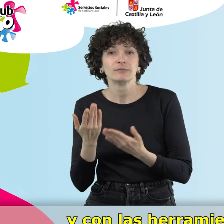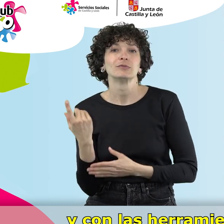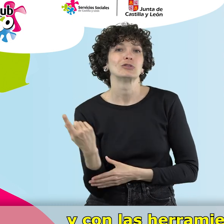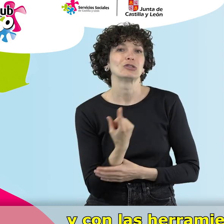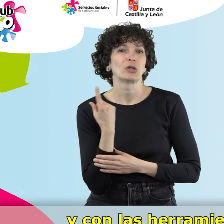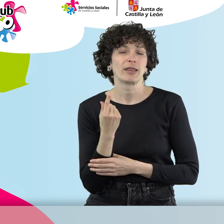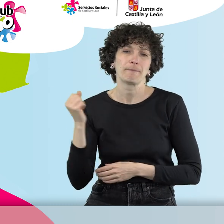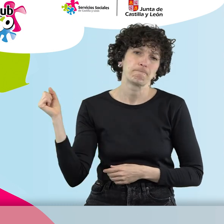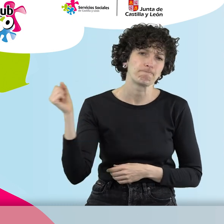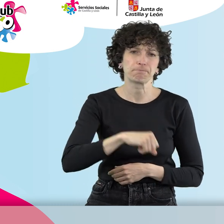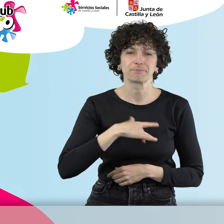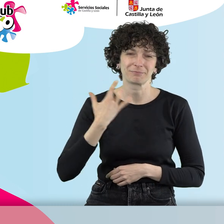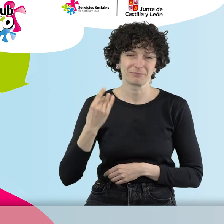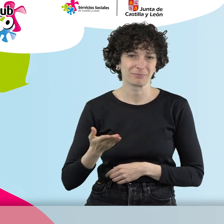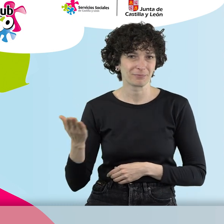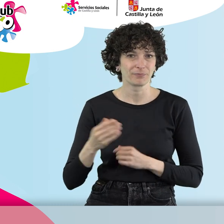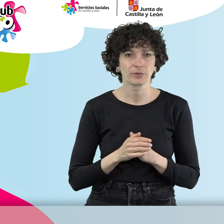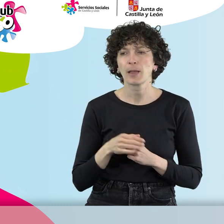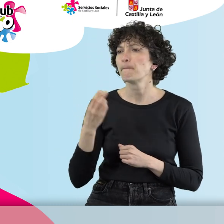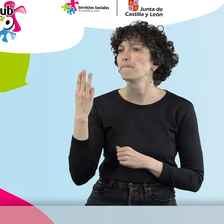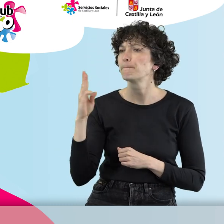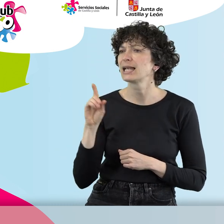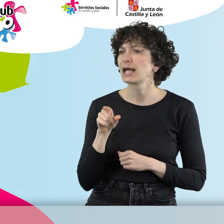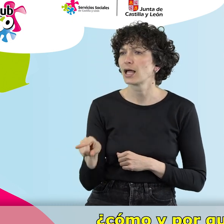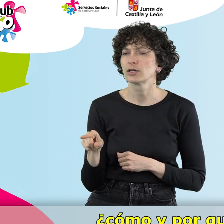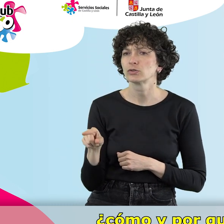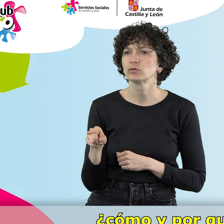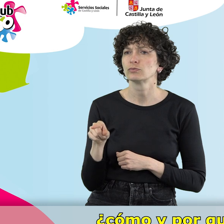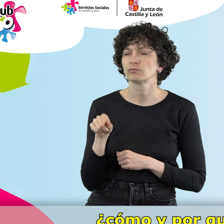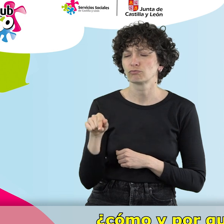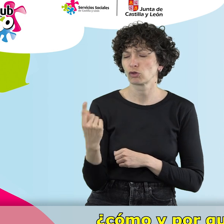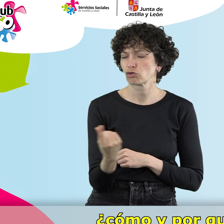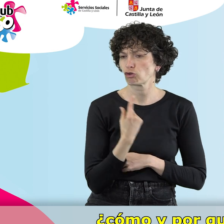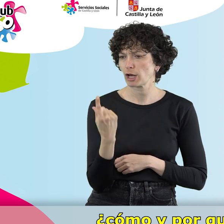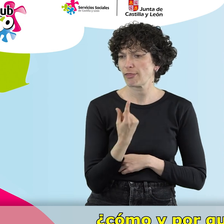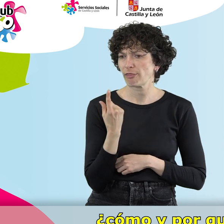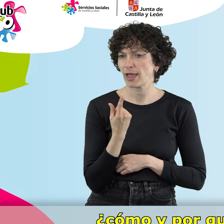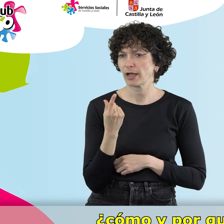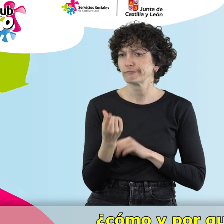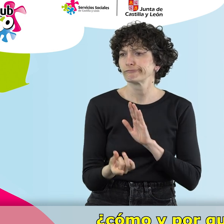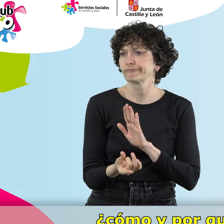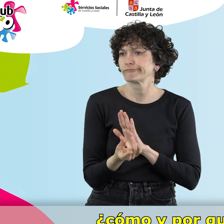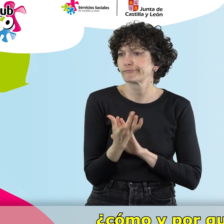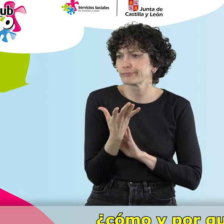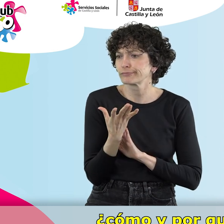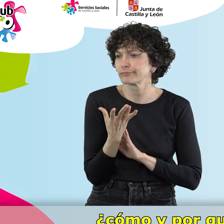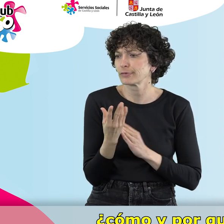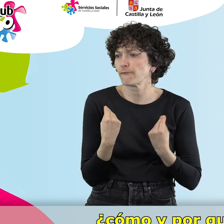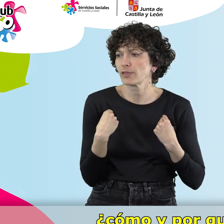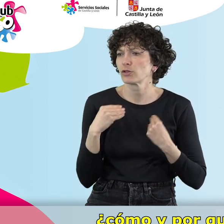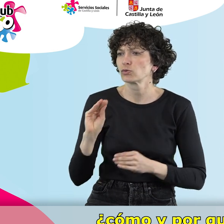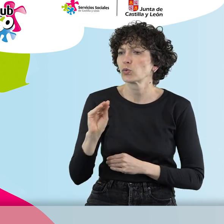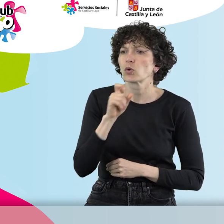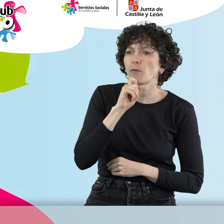la soledad. Pilar, en tu caso, ¿cómo y por qué la soledad hizo acto de presencia en tu